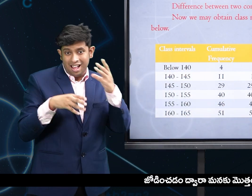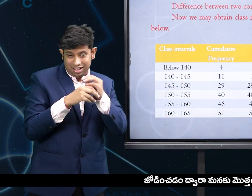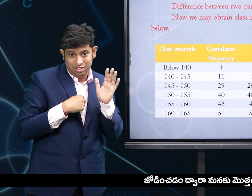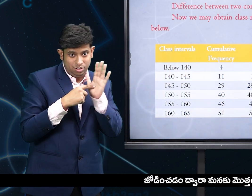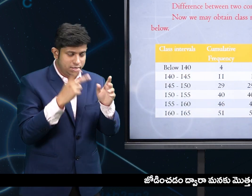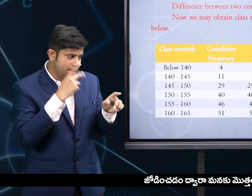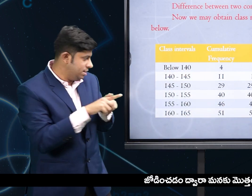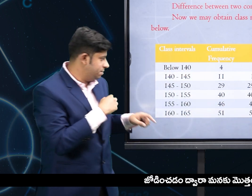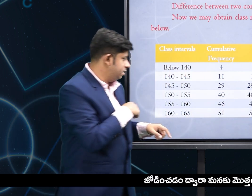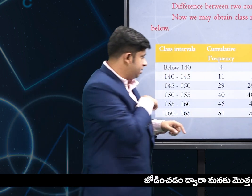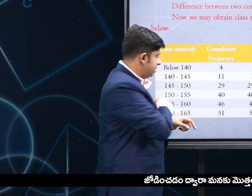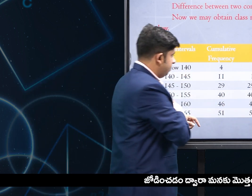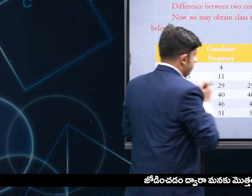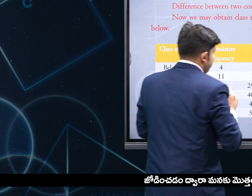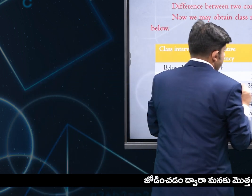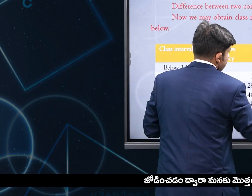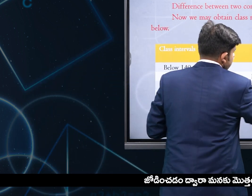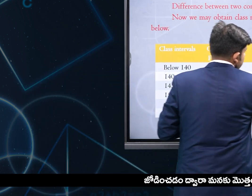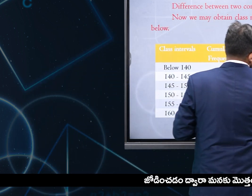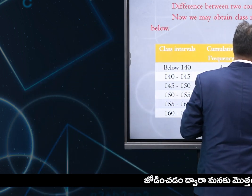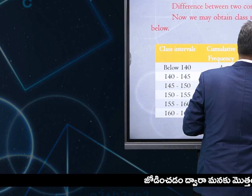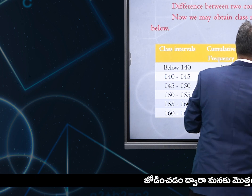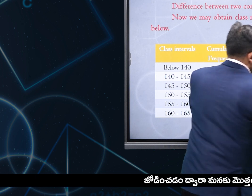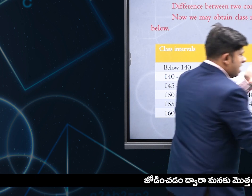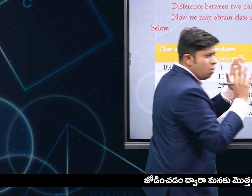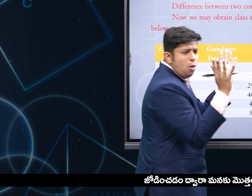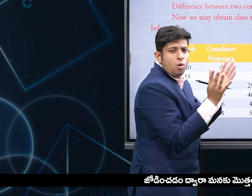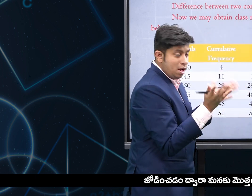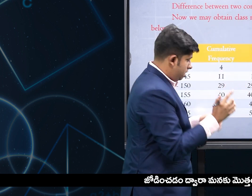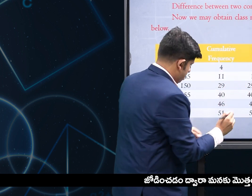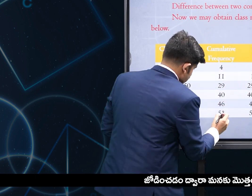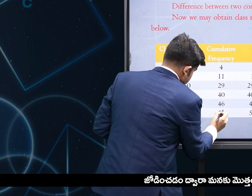జోడించడం ద్వారా మనకు మొత్తం n = 51 వస్తుంది.